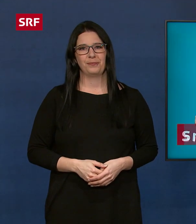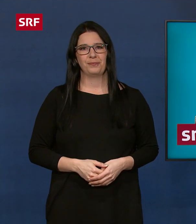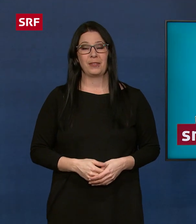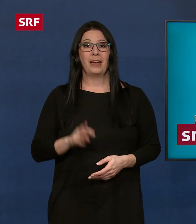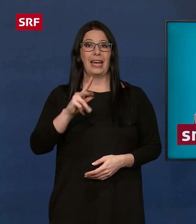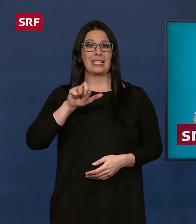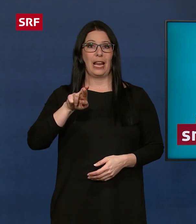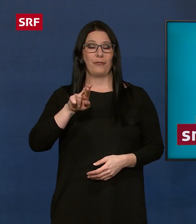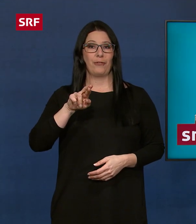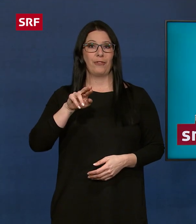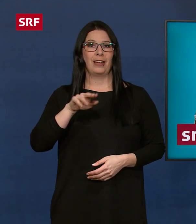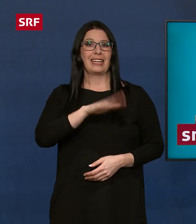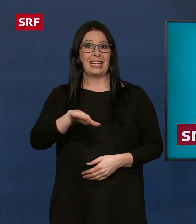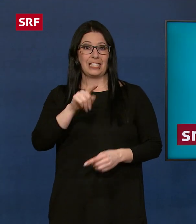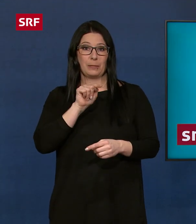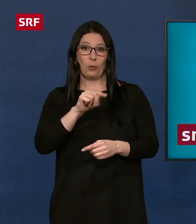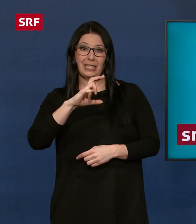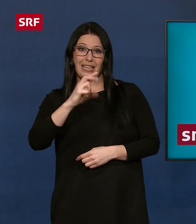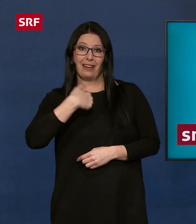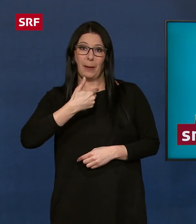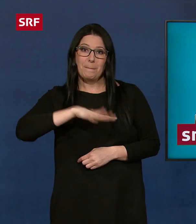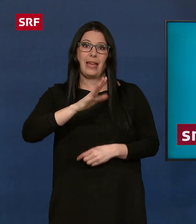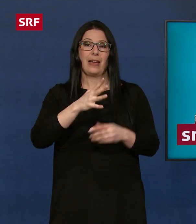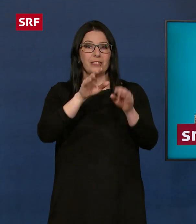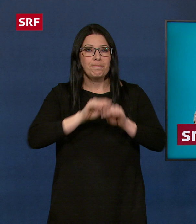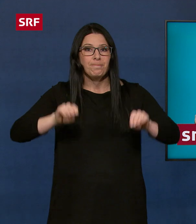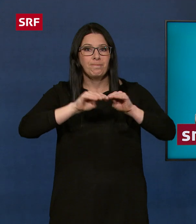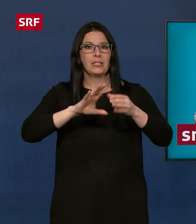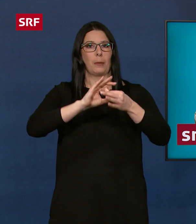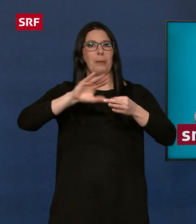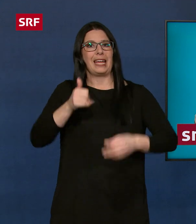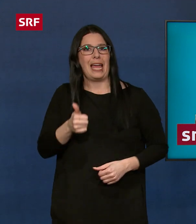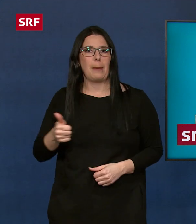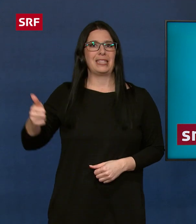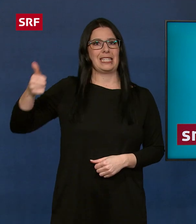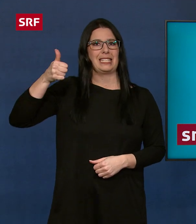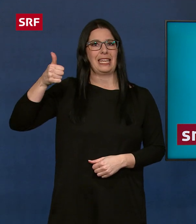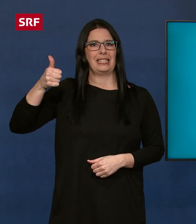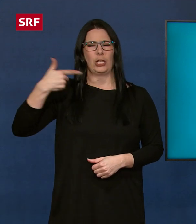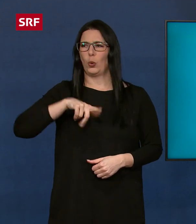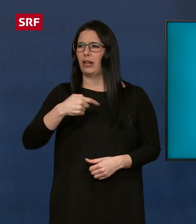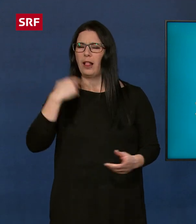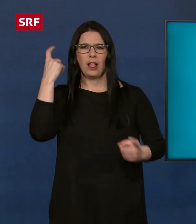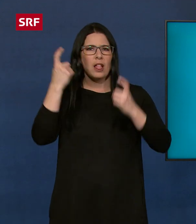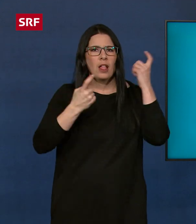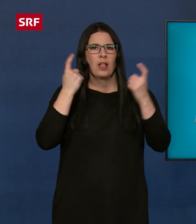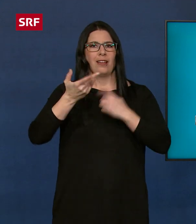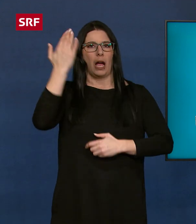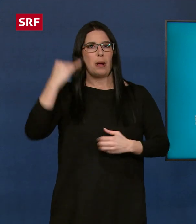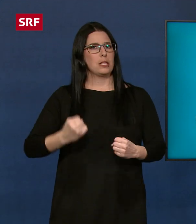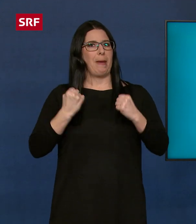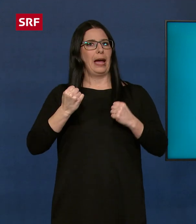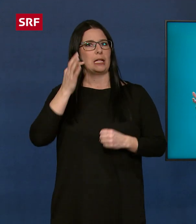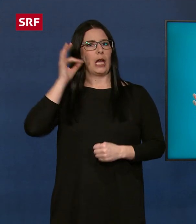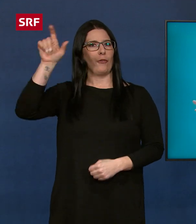Auf srfkids.ch habe ich dir mehr zu den Äbtissin geschrieben, weil es hat mir echt das Denken gegeben, dass es früher so mächtige Frauen